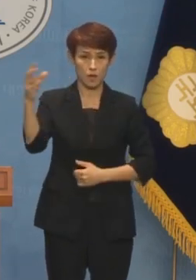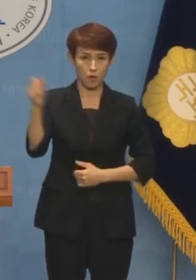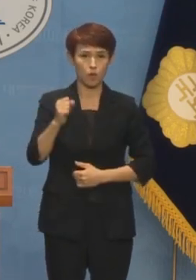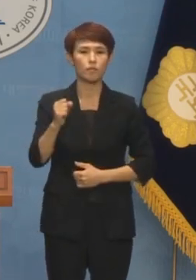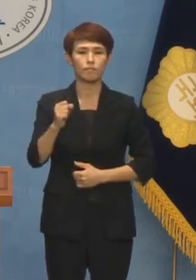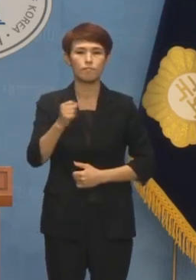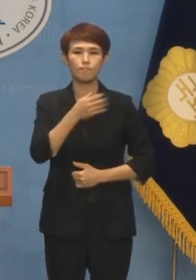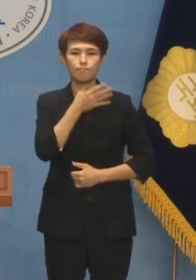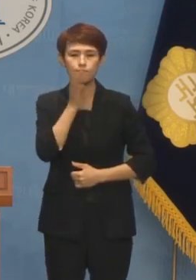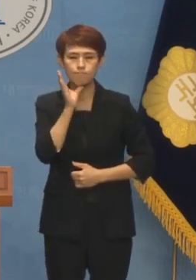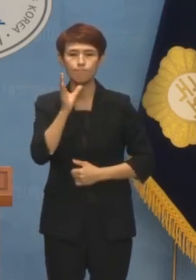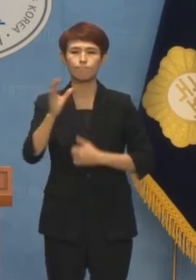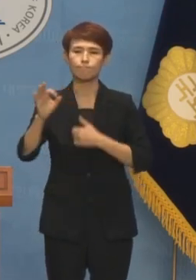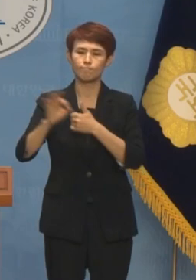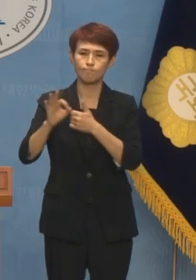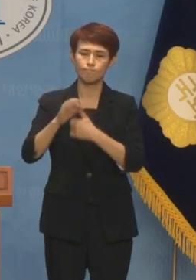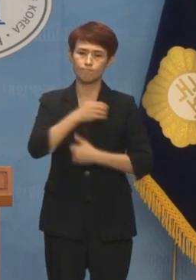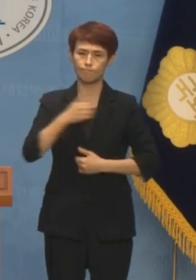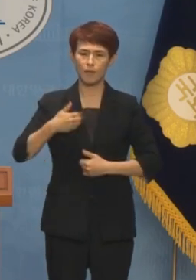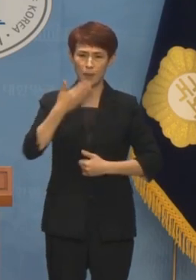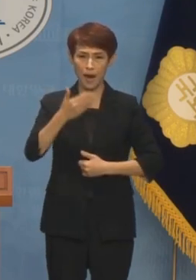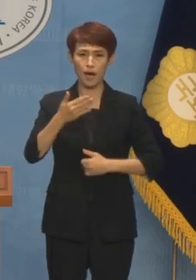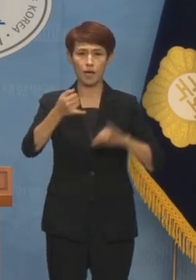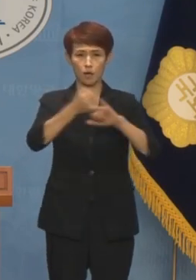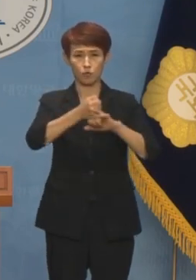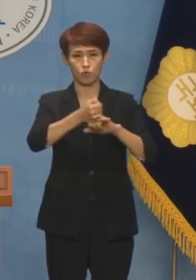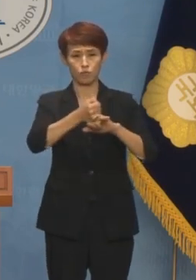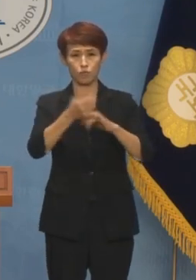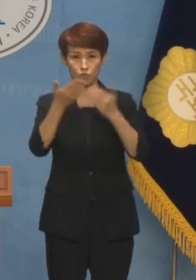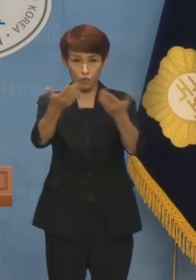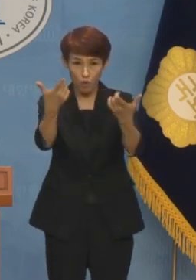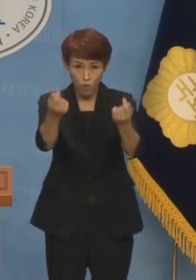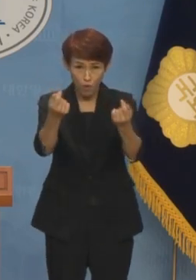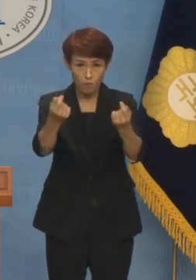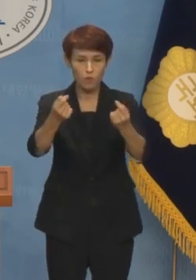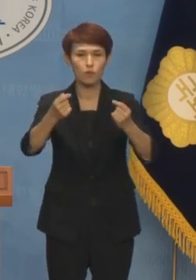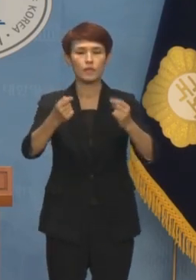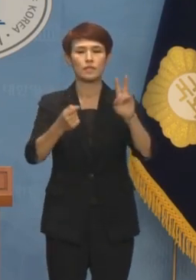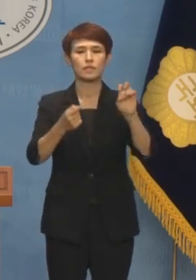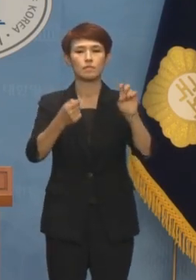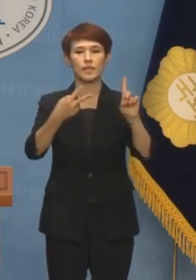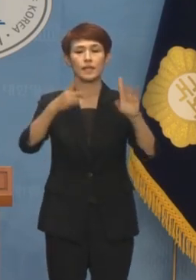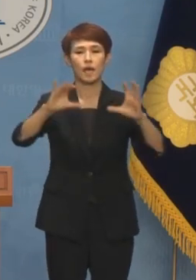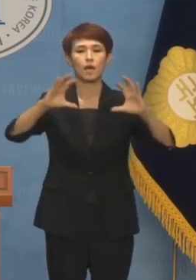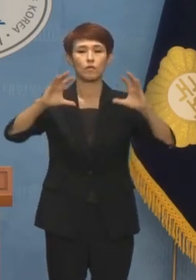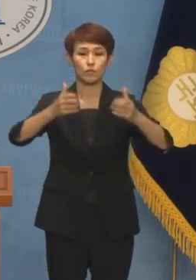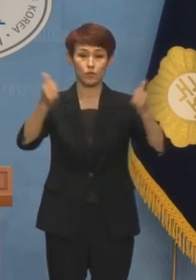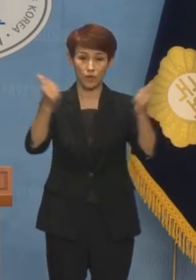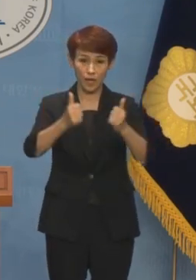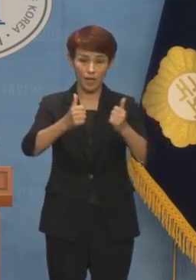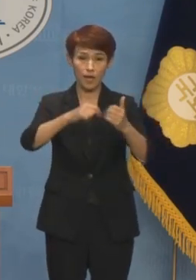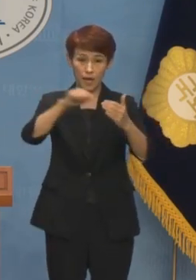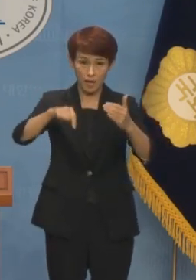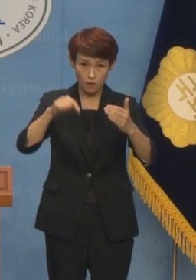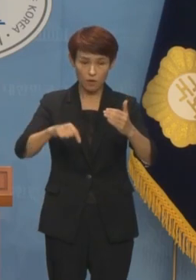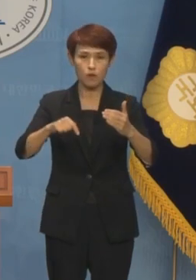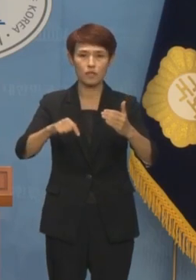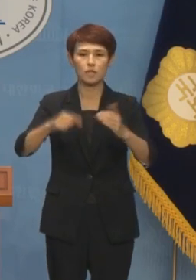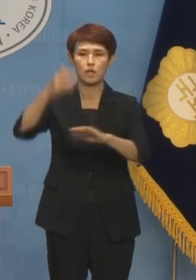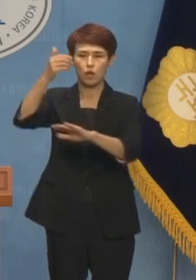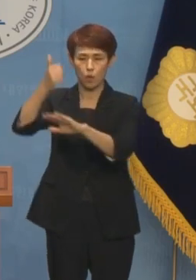든든한 노후를 보장하겠다는 약속드린 대로 21대 국회에서 공론화위원회 결과대로